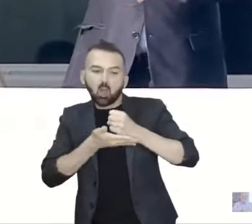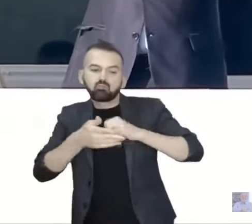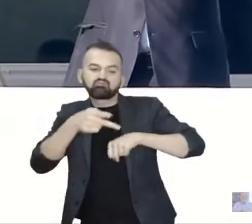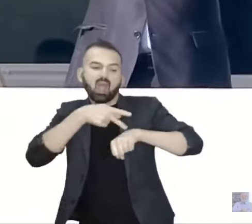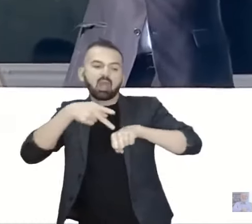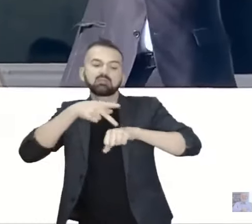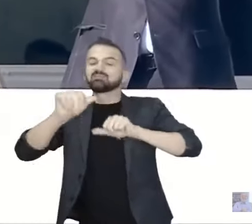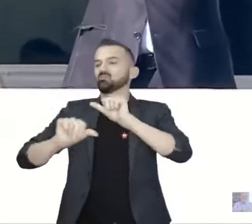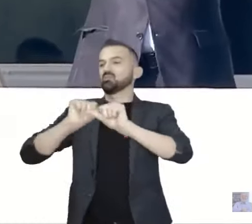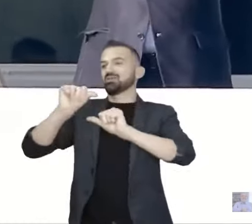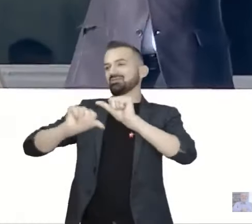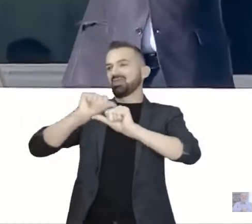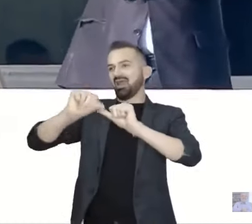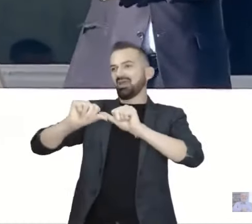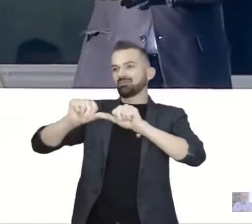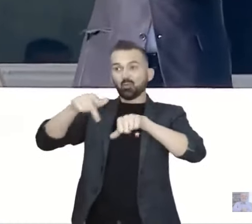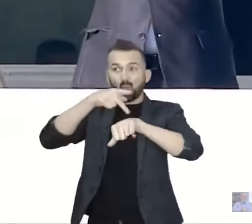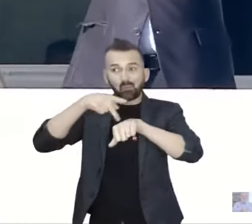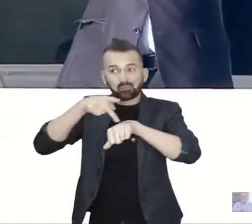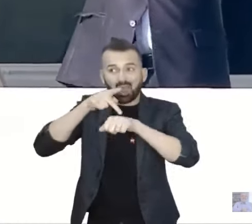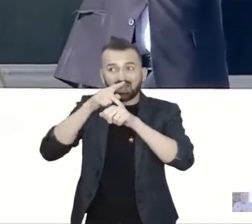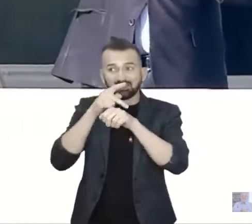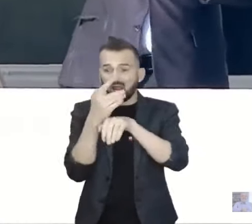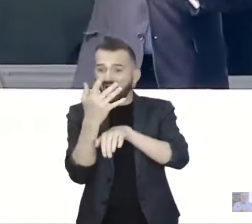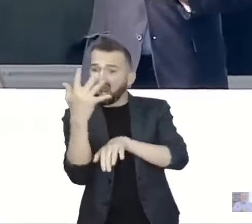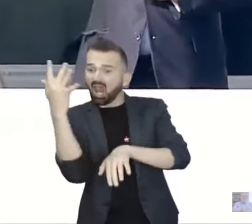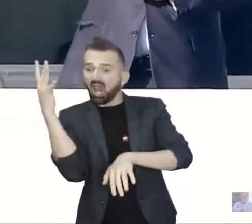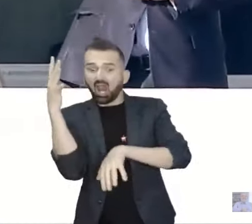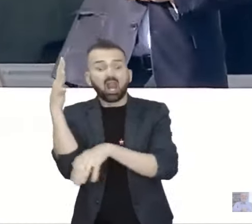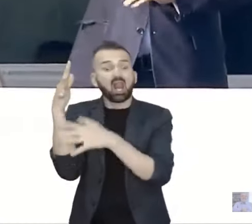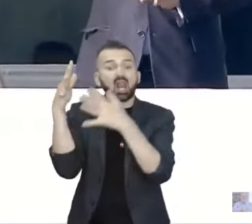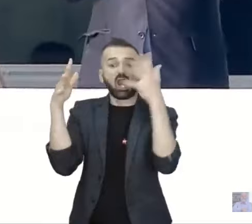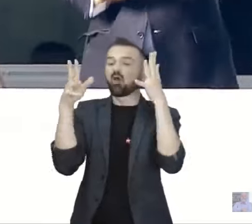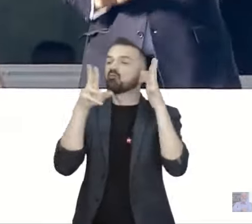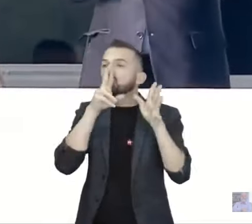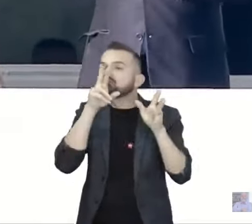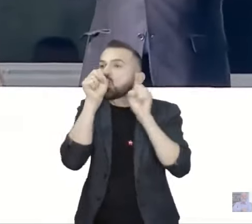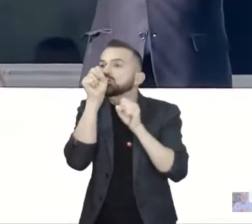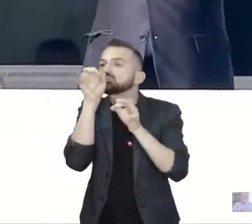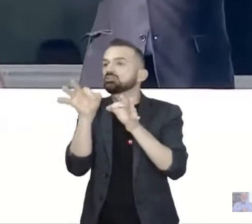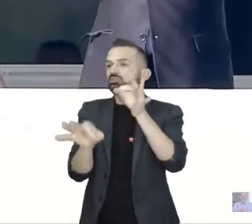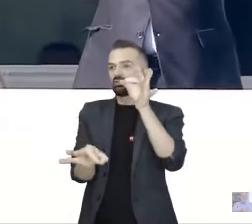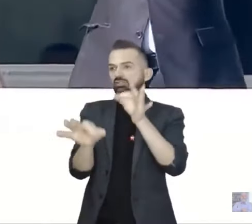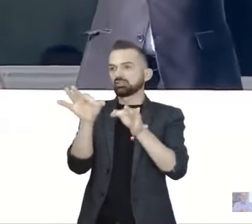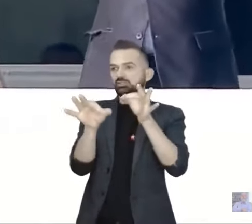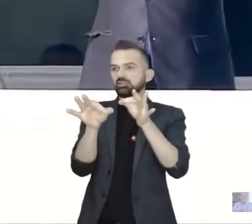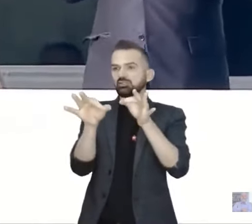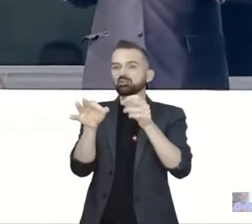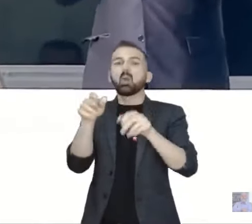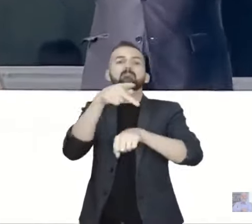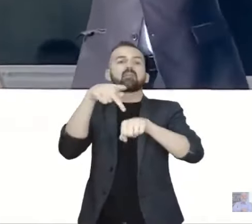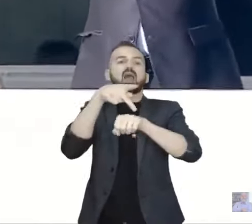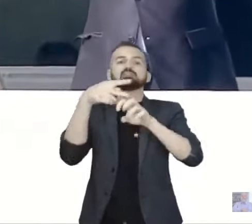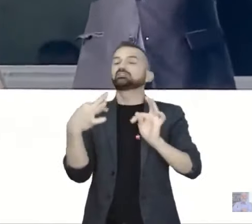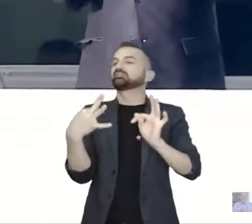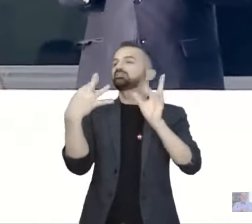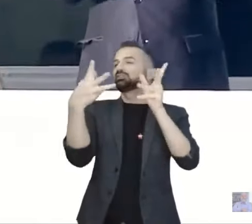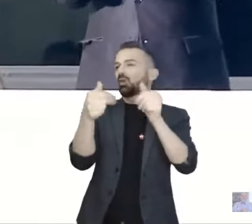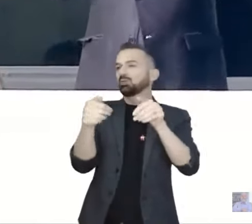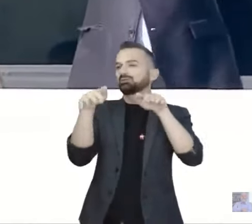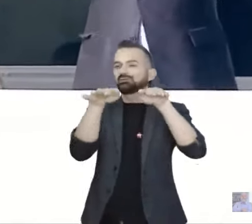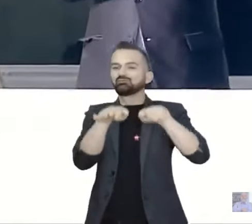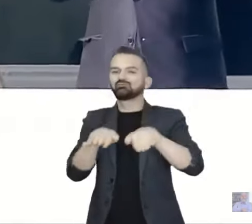um país grande e próspero, forte e justo, um país de todos, por todos e para todos, um